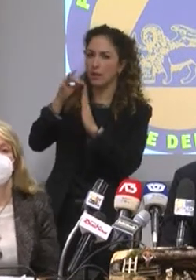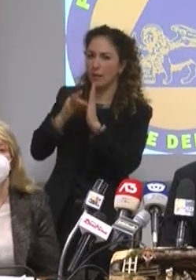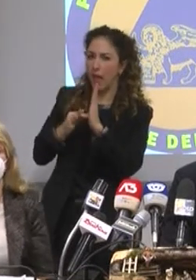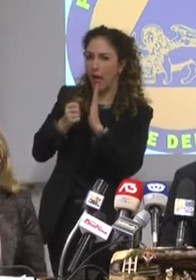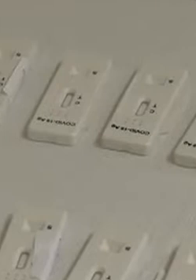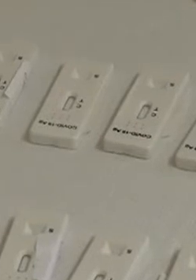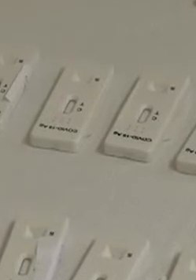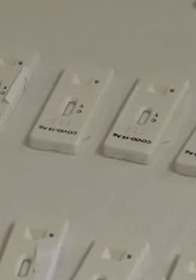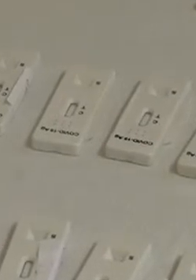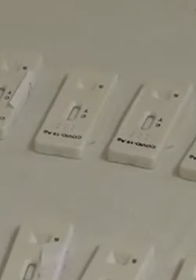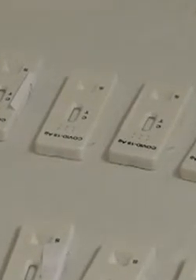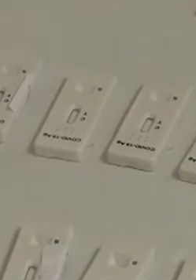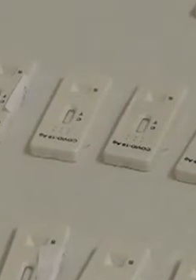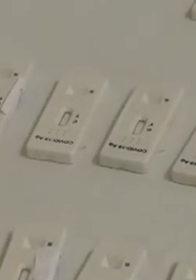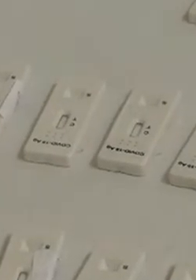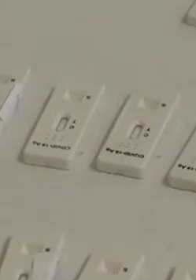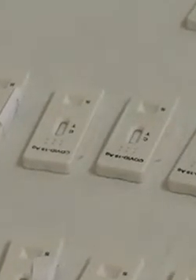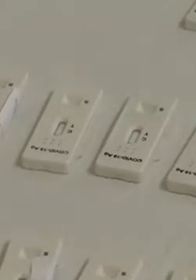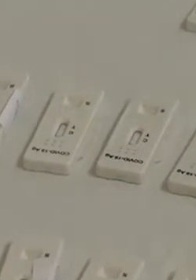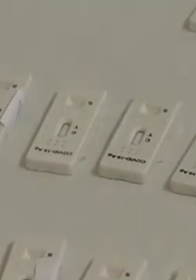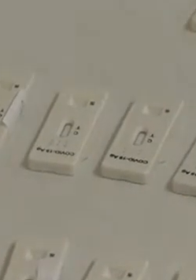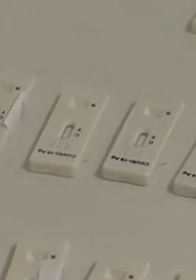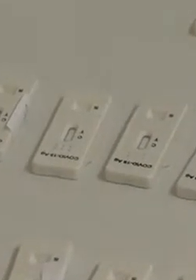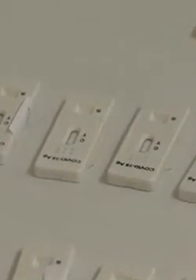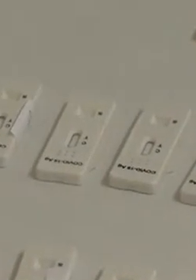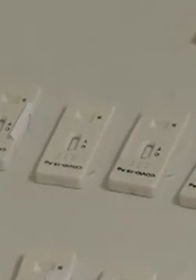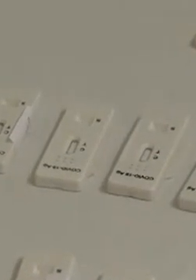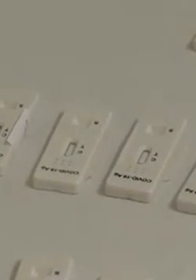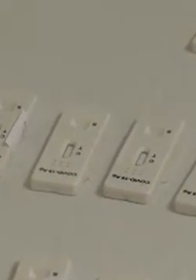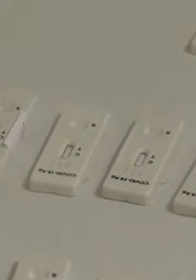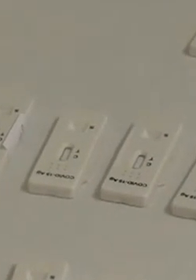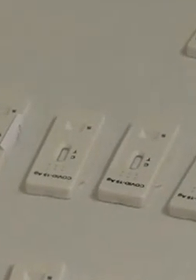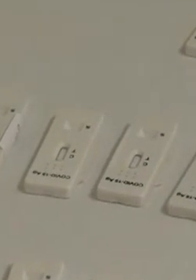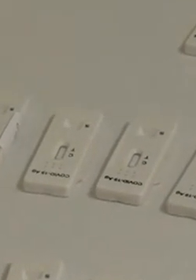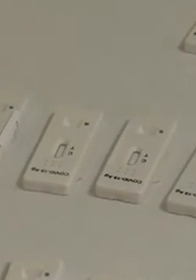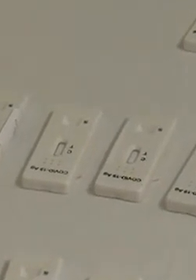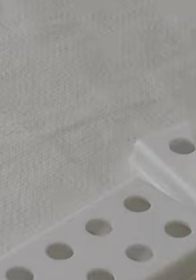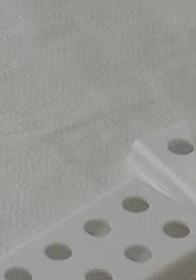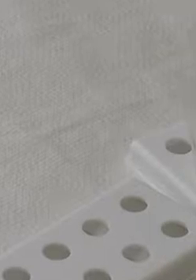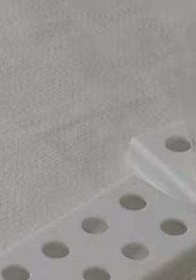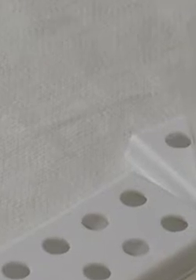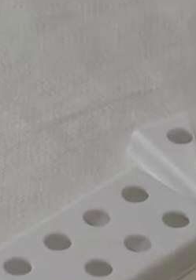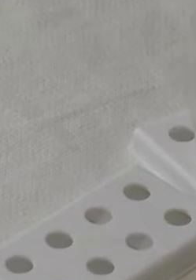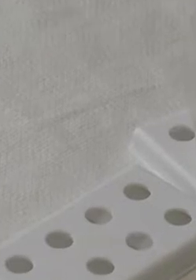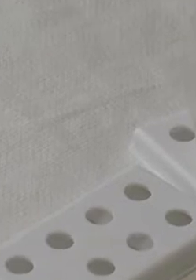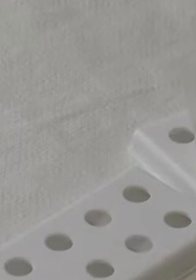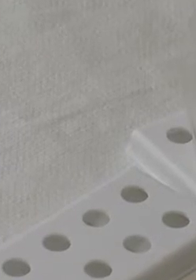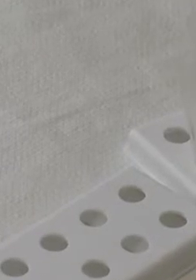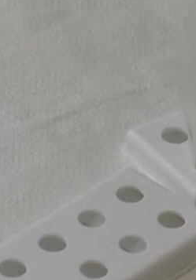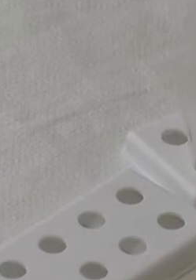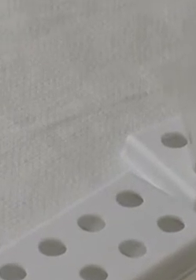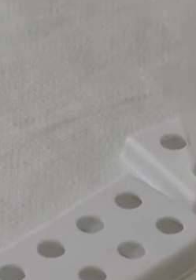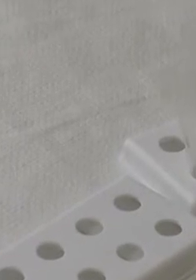livello nazionale. Se tu prendi un dato assoluto, il numero di positivi, devi spiegare